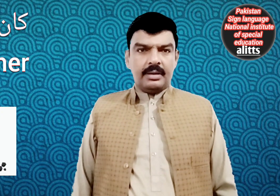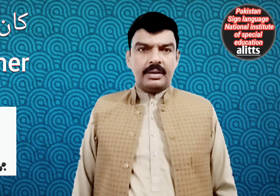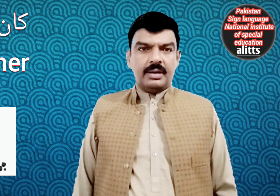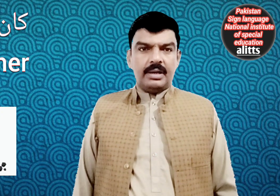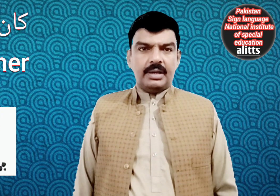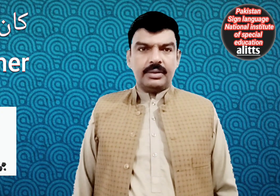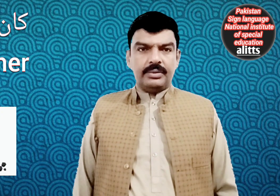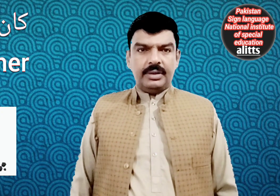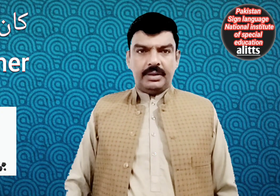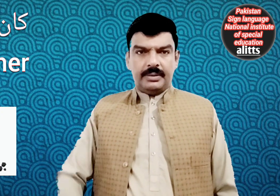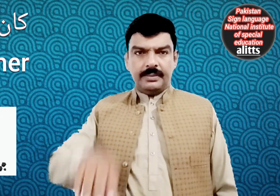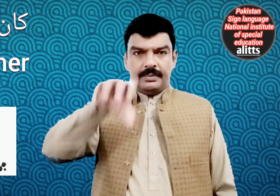कान कुनी,